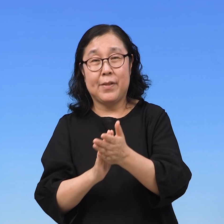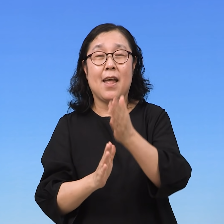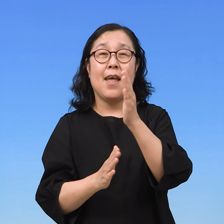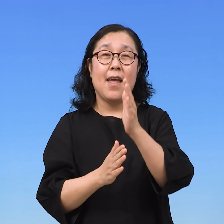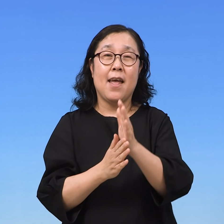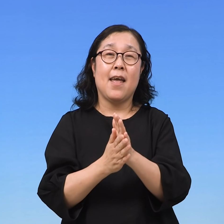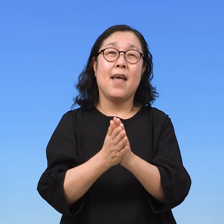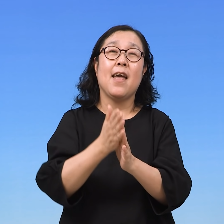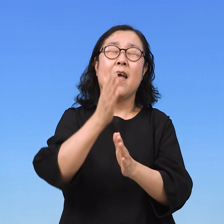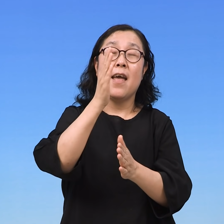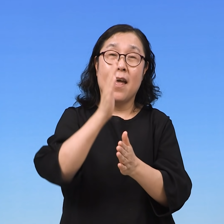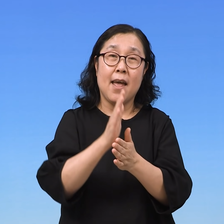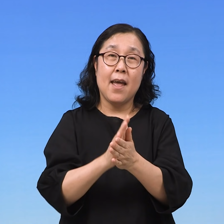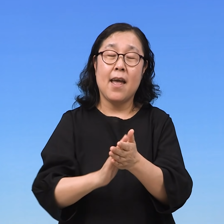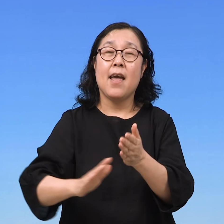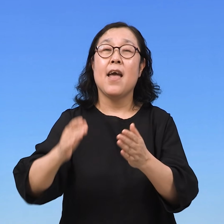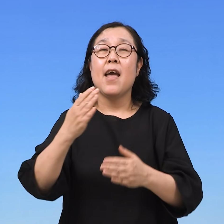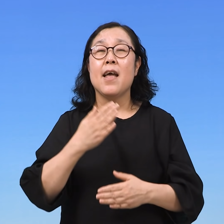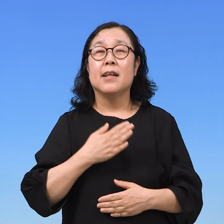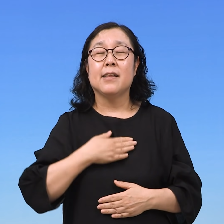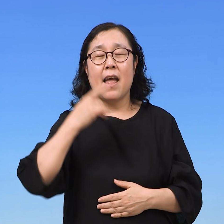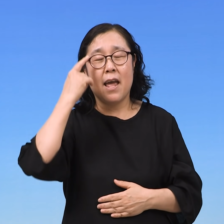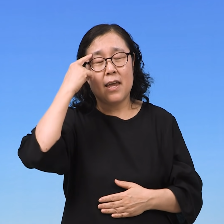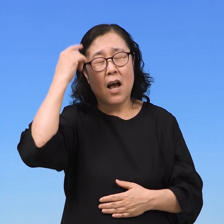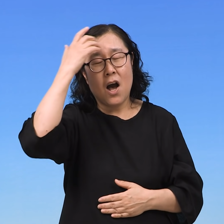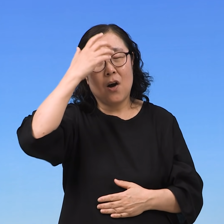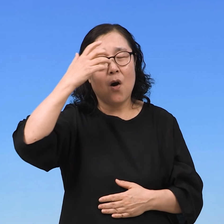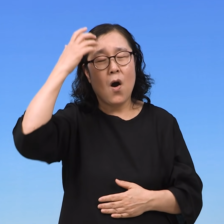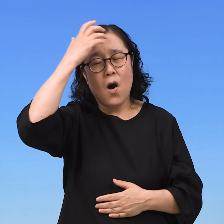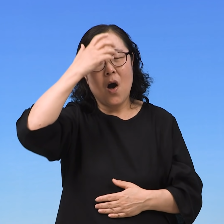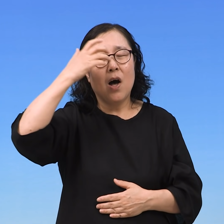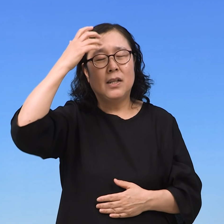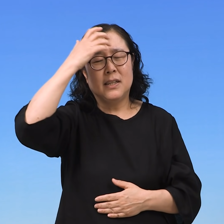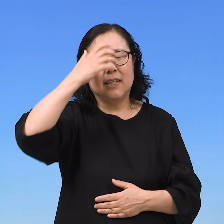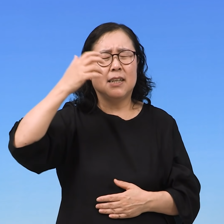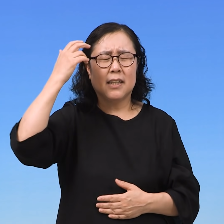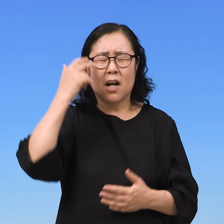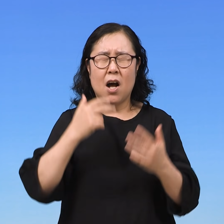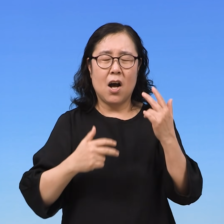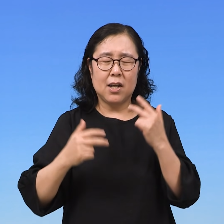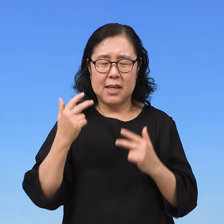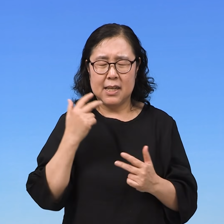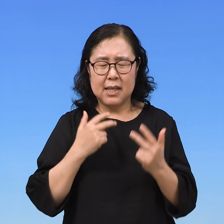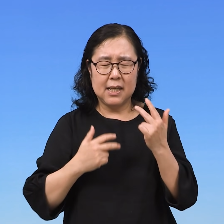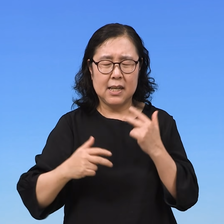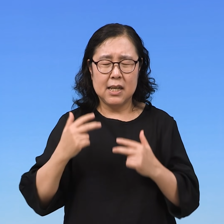그래서 우리 다시 한번 용기를 내고 힘을 얻어 내 영혼 즐거이